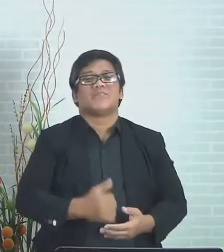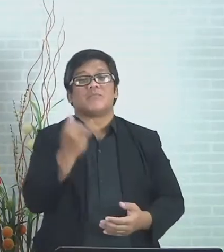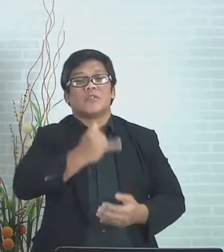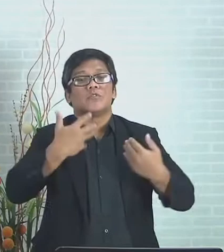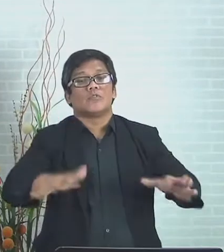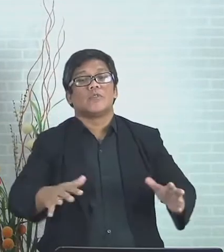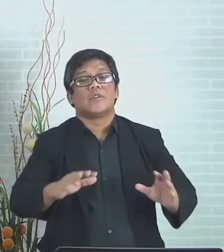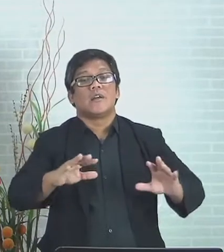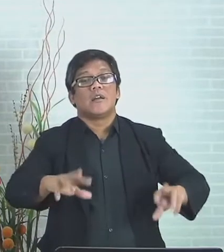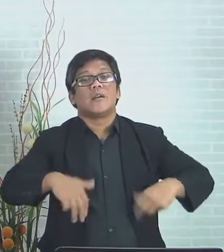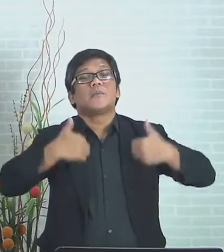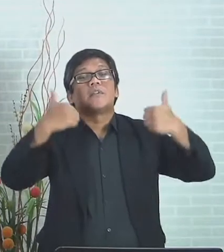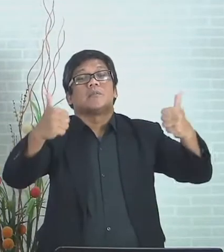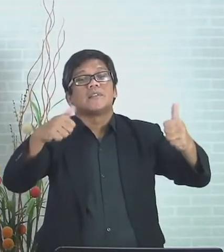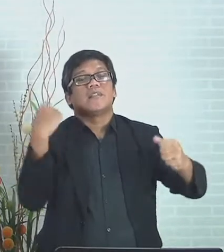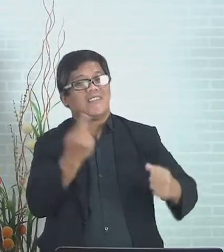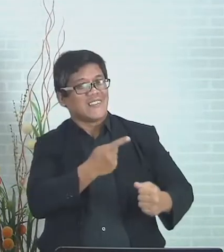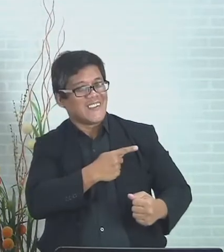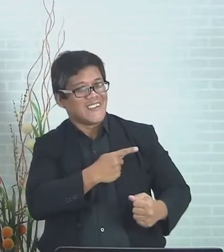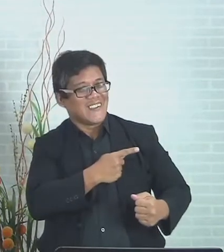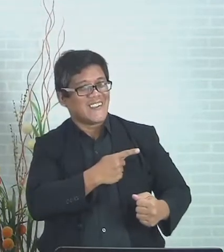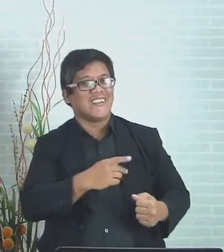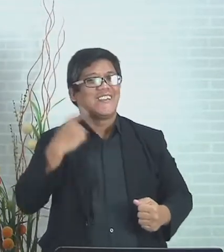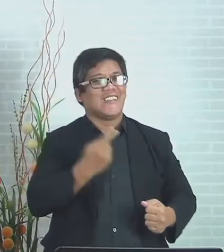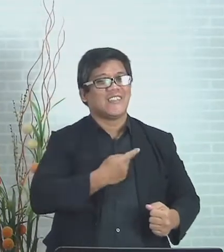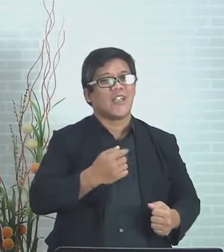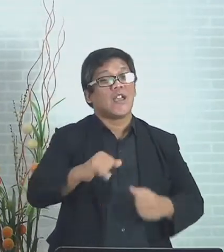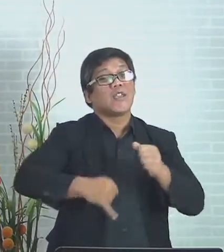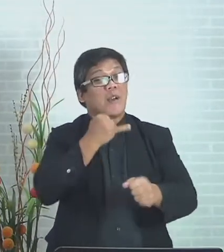menyelamatkan kita yang kita percayai yang kita imani